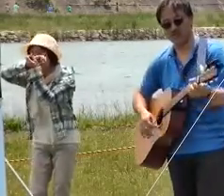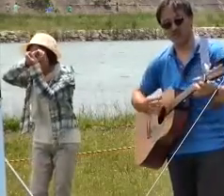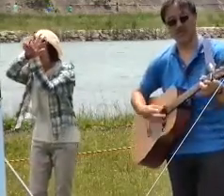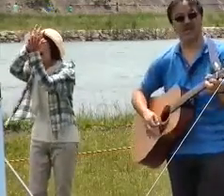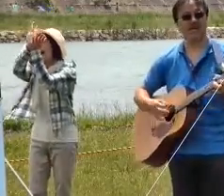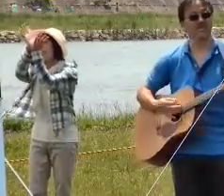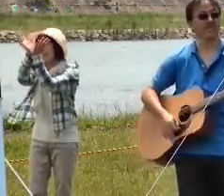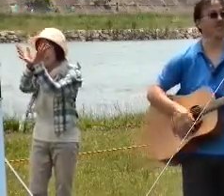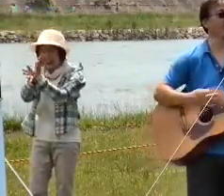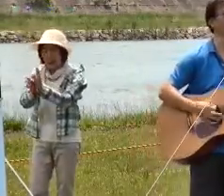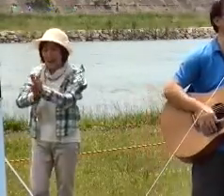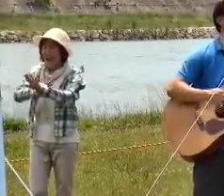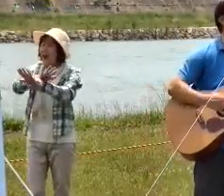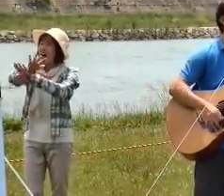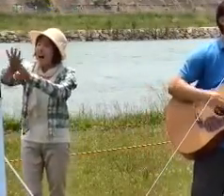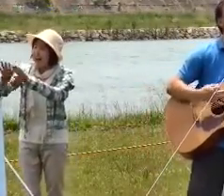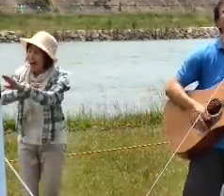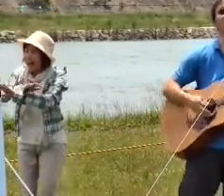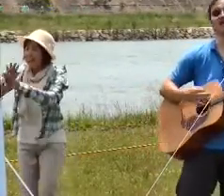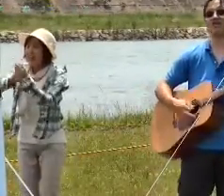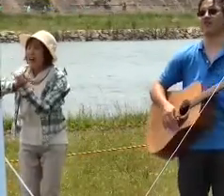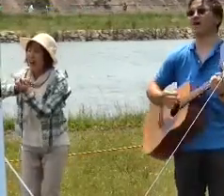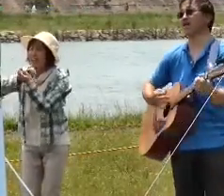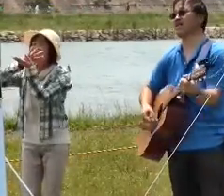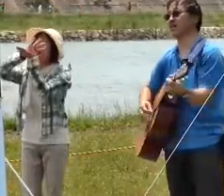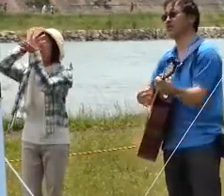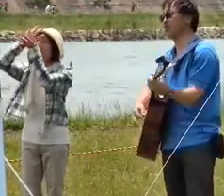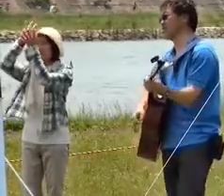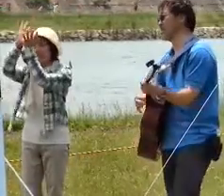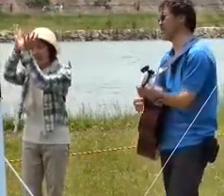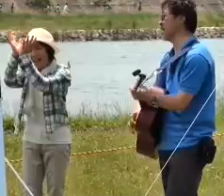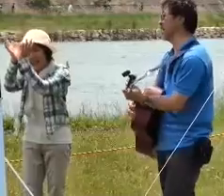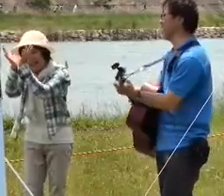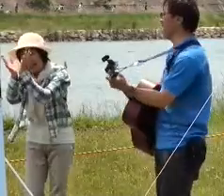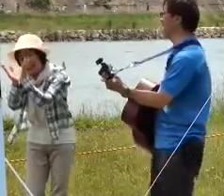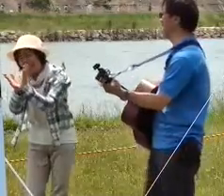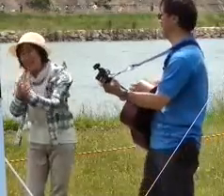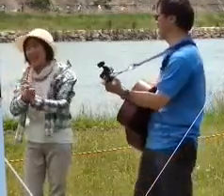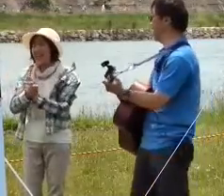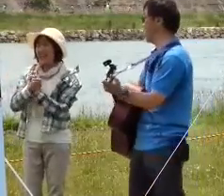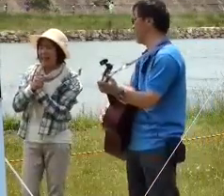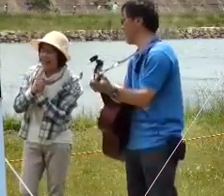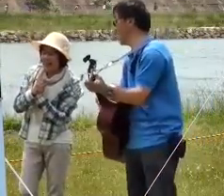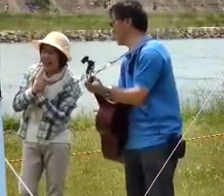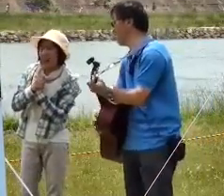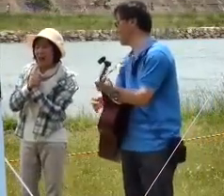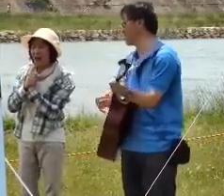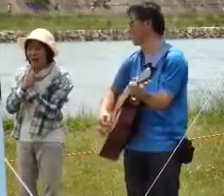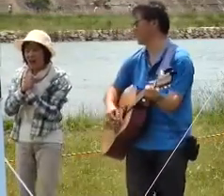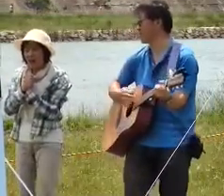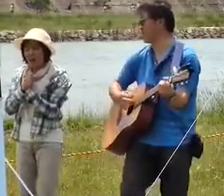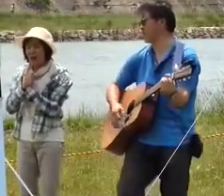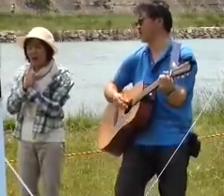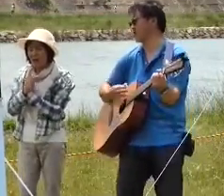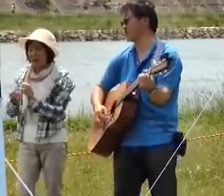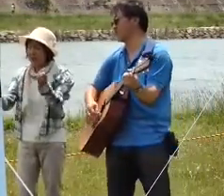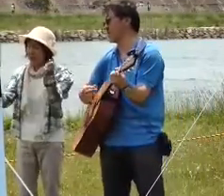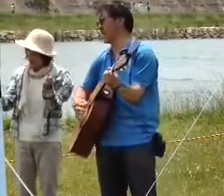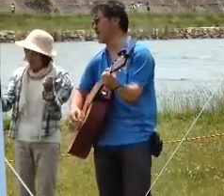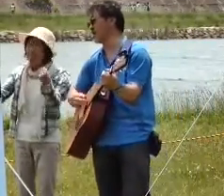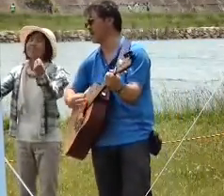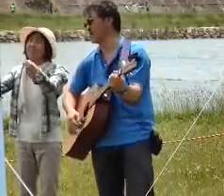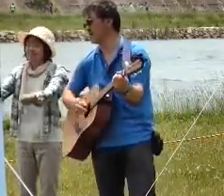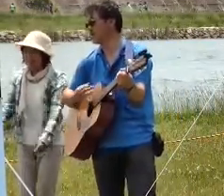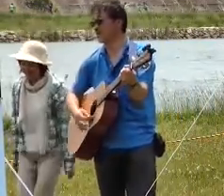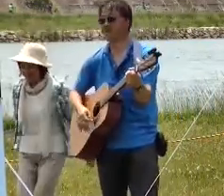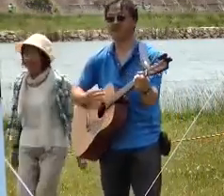花を咲かせよう。愛の花を咲かせよう。力の限りを尽く